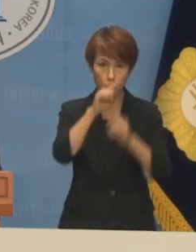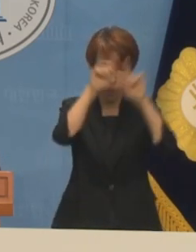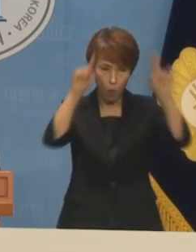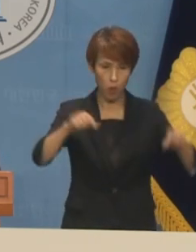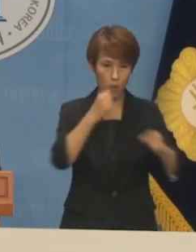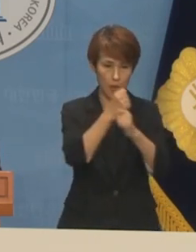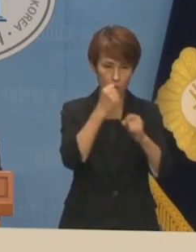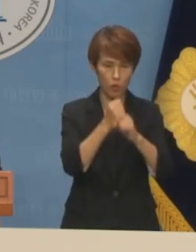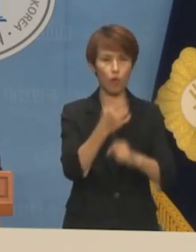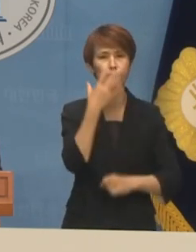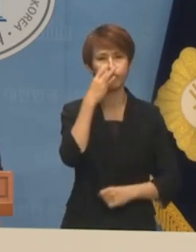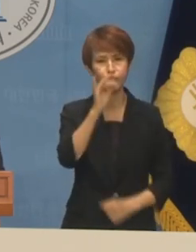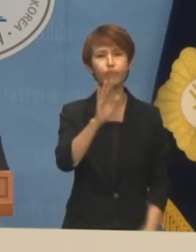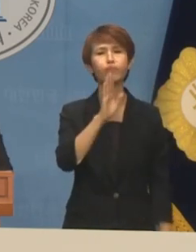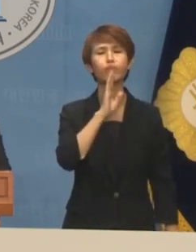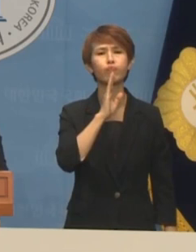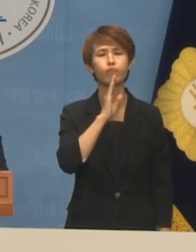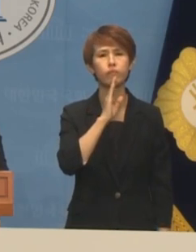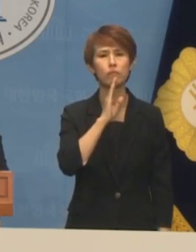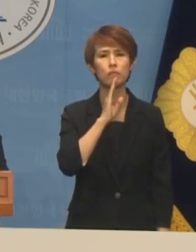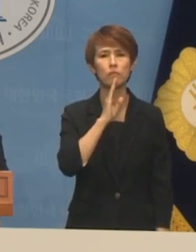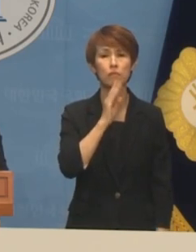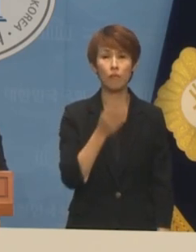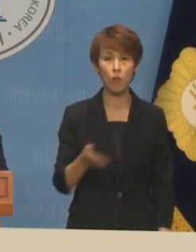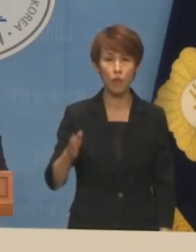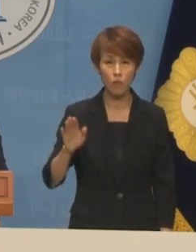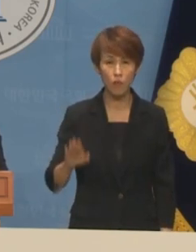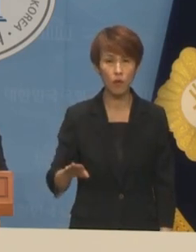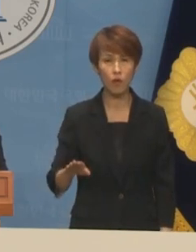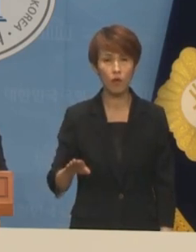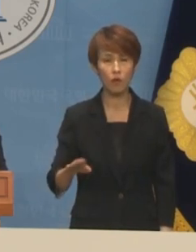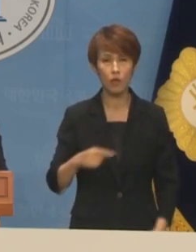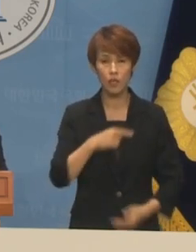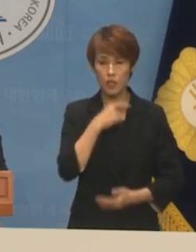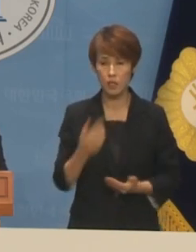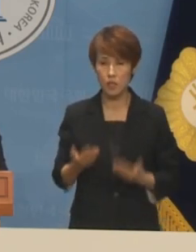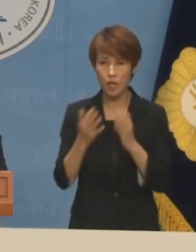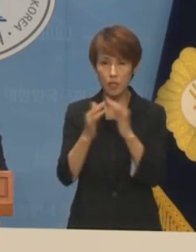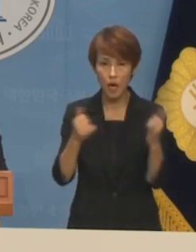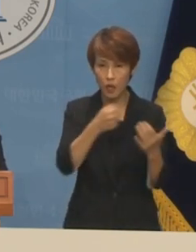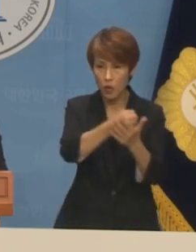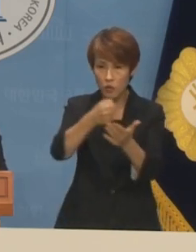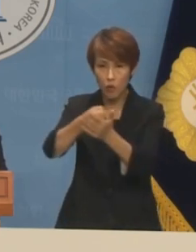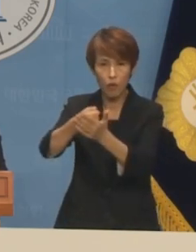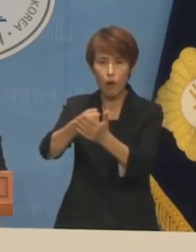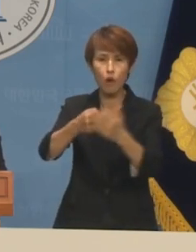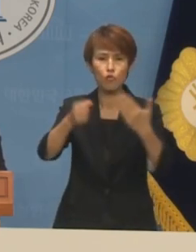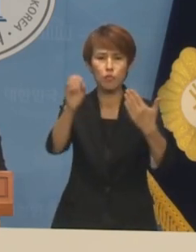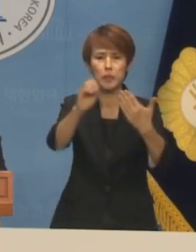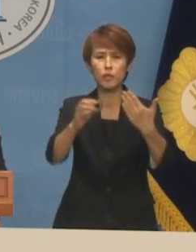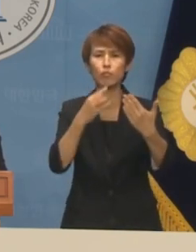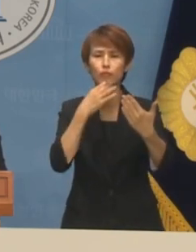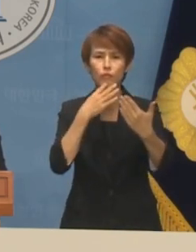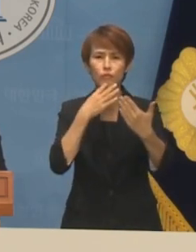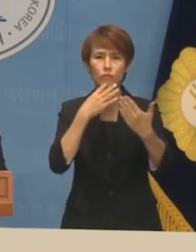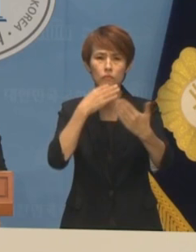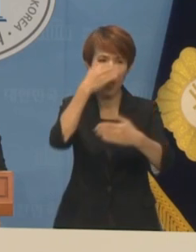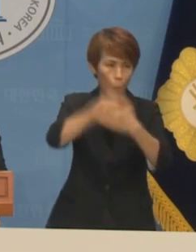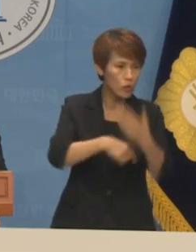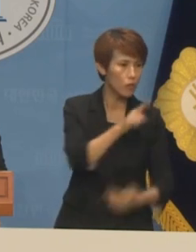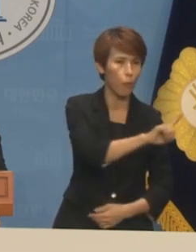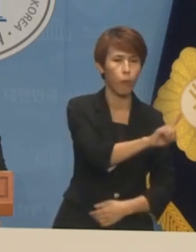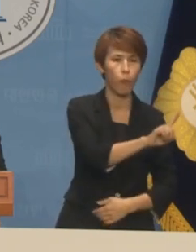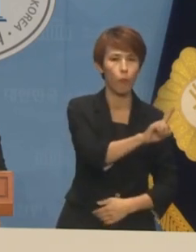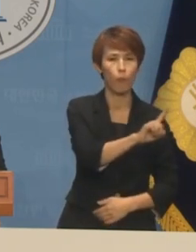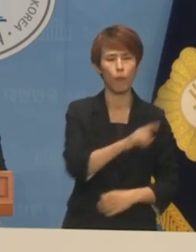것은 너무도 당연한 일이다. 그런데 지금은 희생자 결정이 채 9%도 이루어지지 않았다.